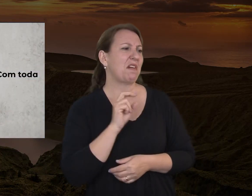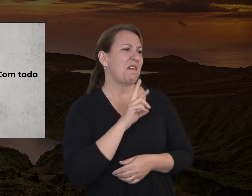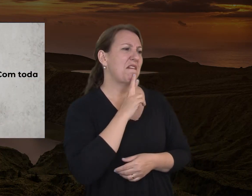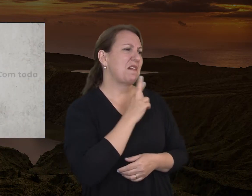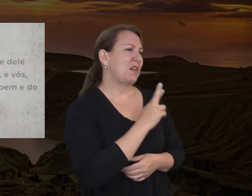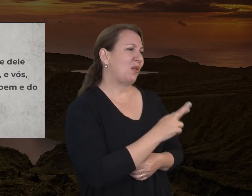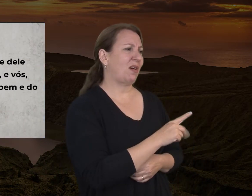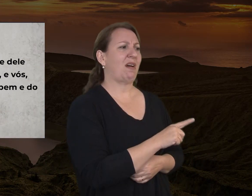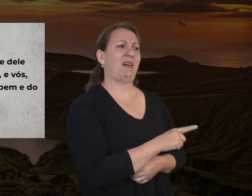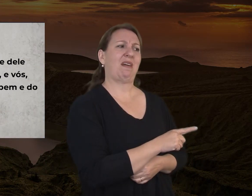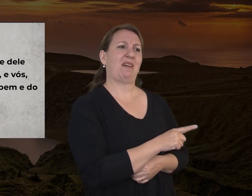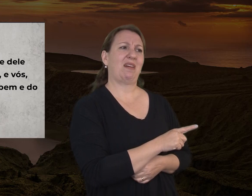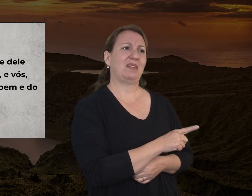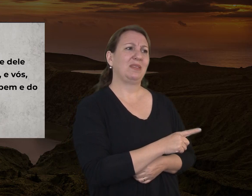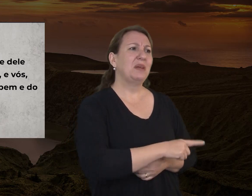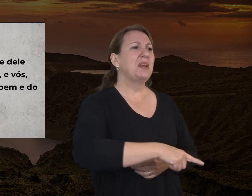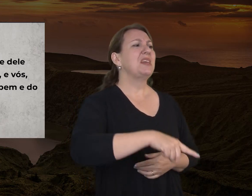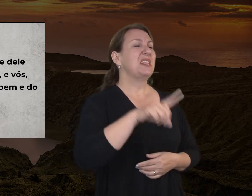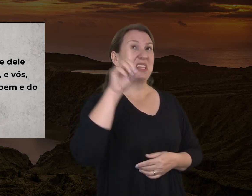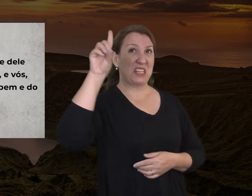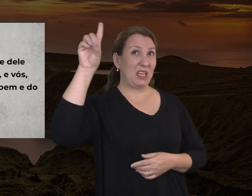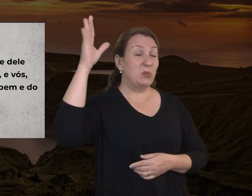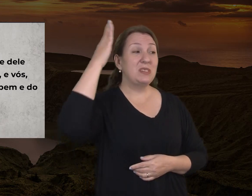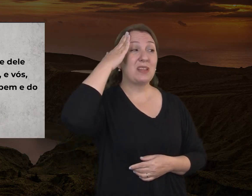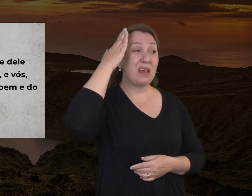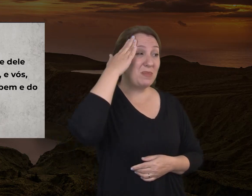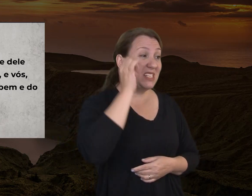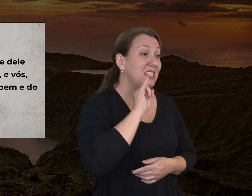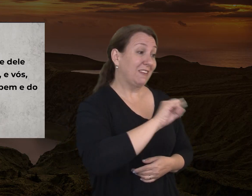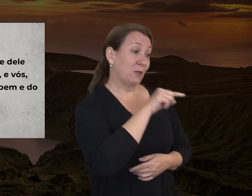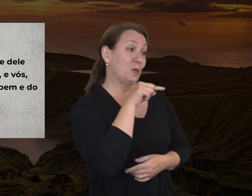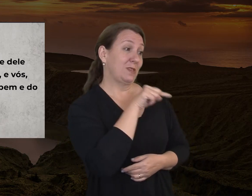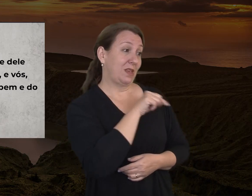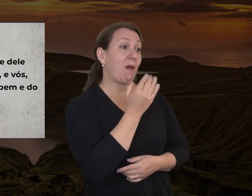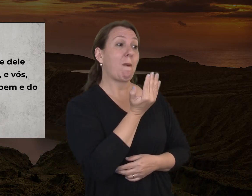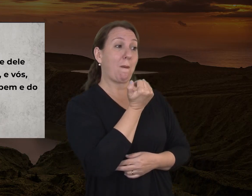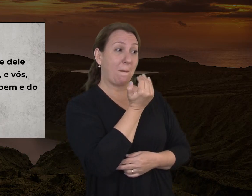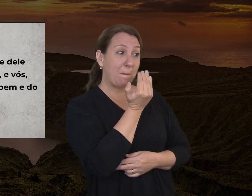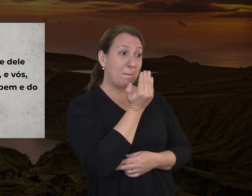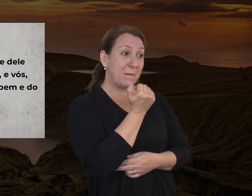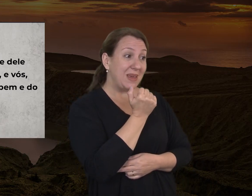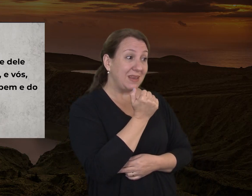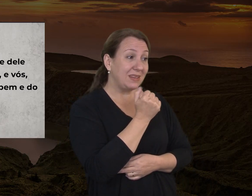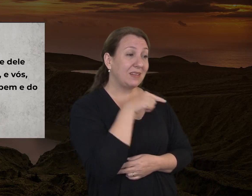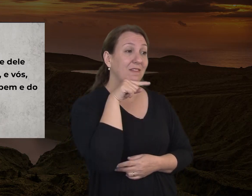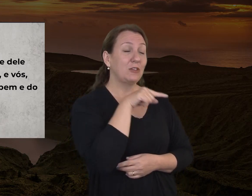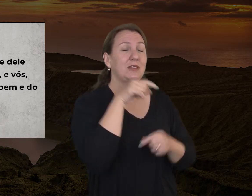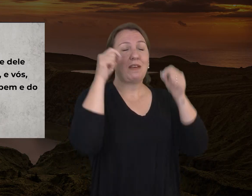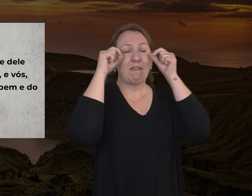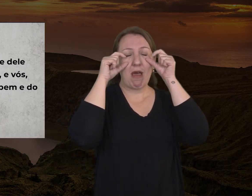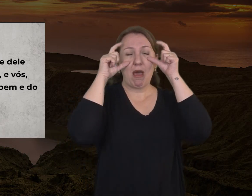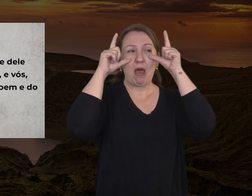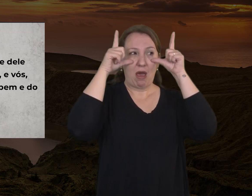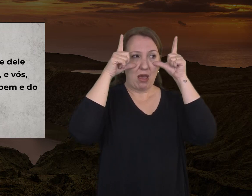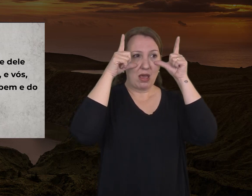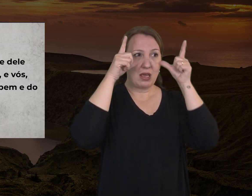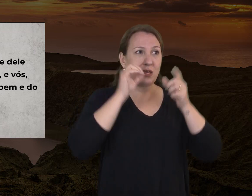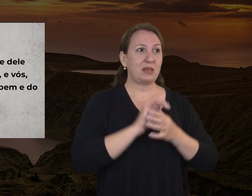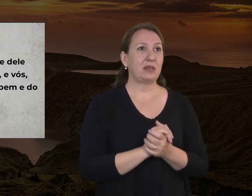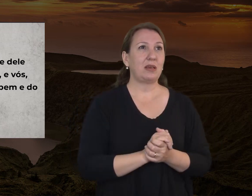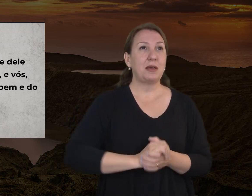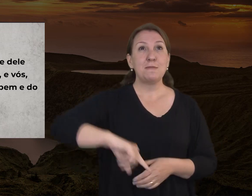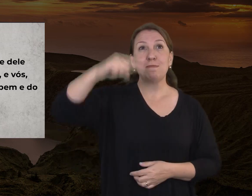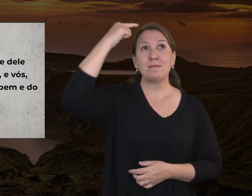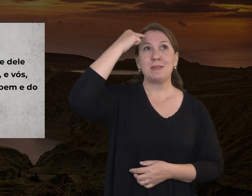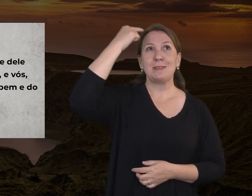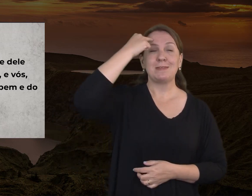Ora, Deus sabe que no dia em que dele comerdes, vossos olhos se abrirão, e vós,